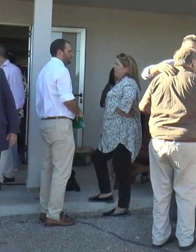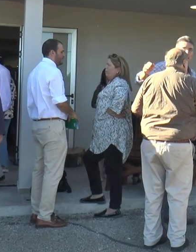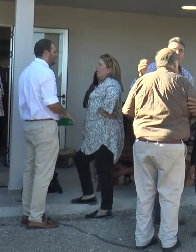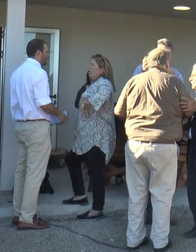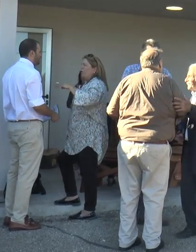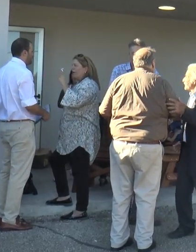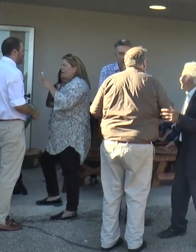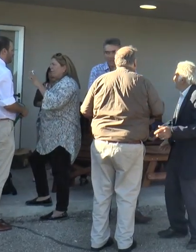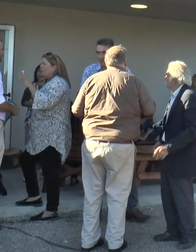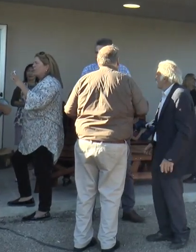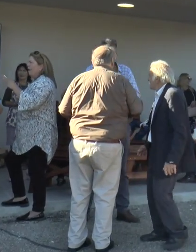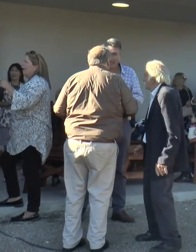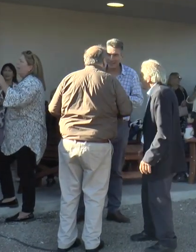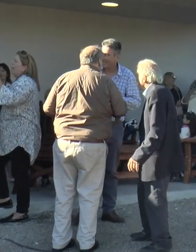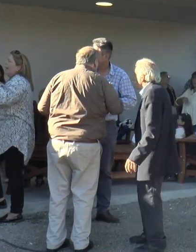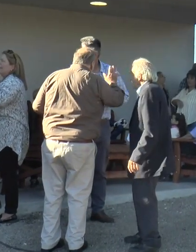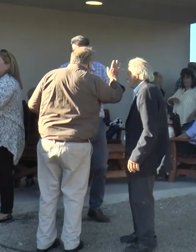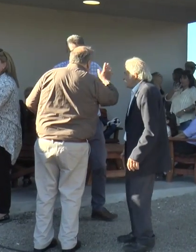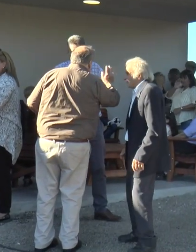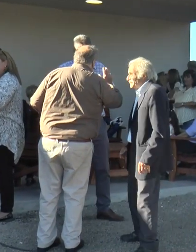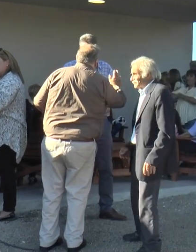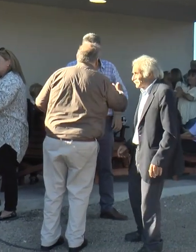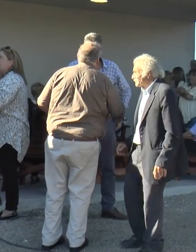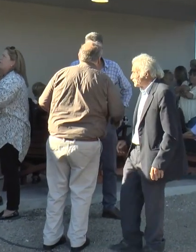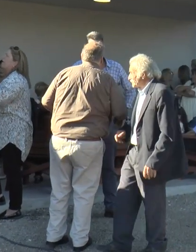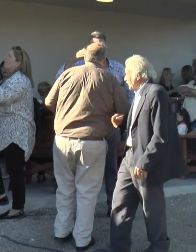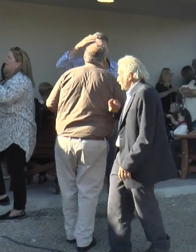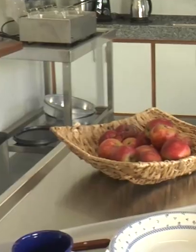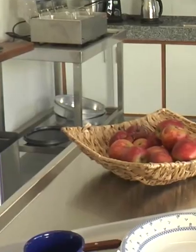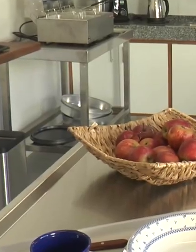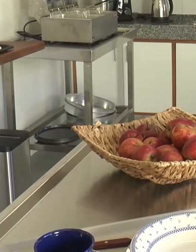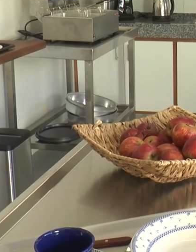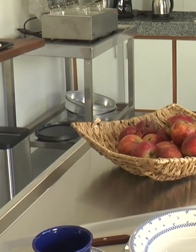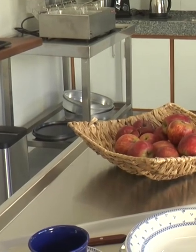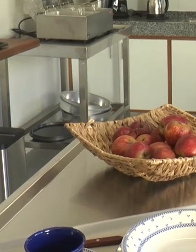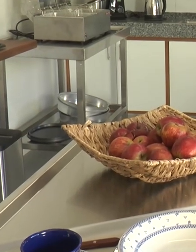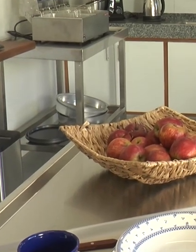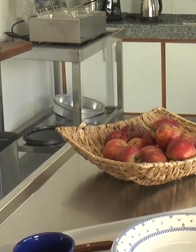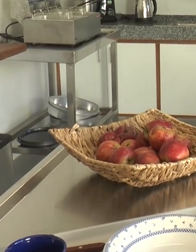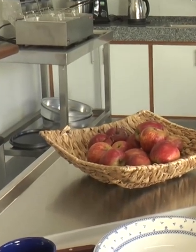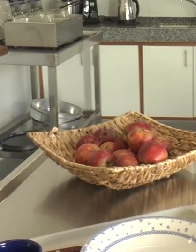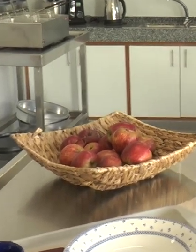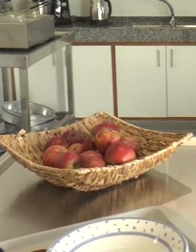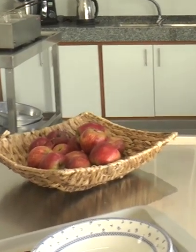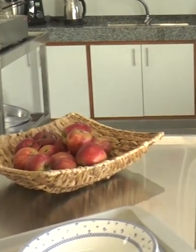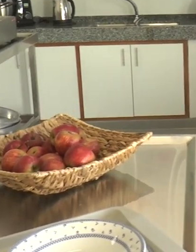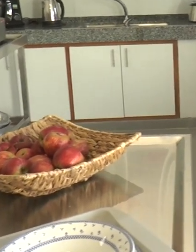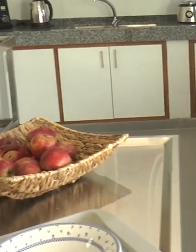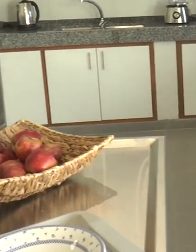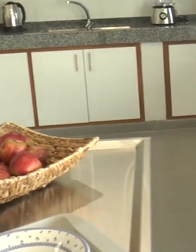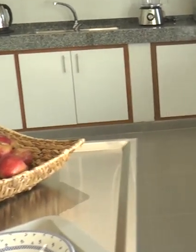pero hubo una inversa, porque Silvia Silveira es de Artigas, pero hoy con ciudadanía tacuarembuense.